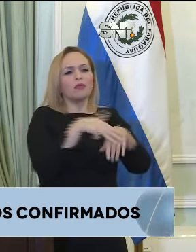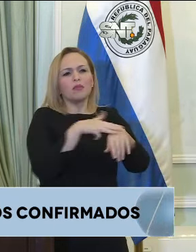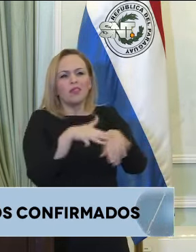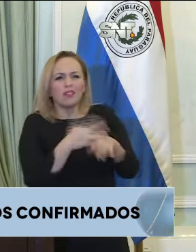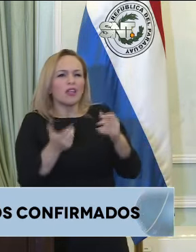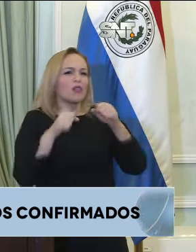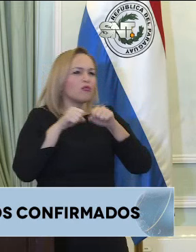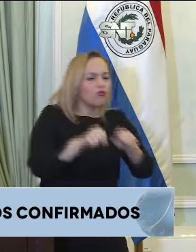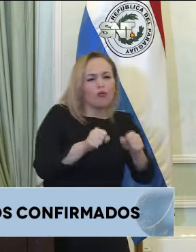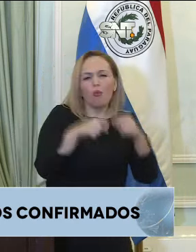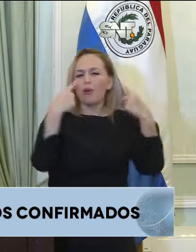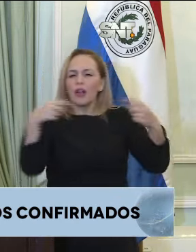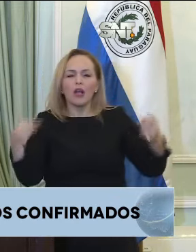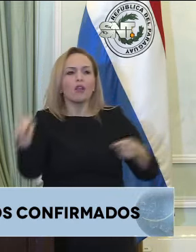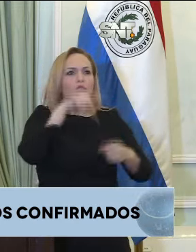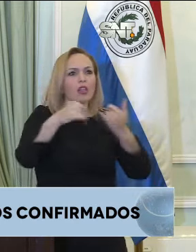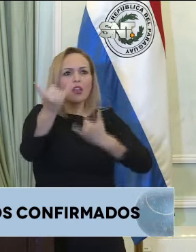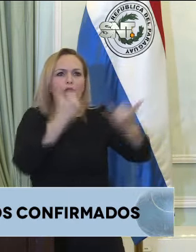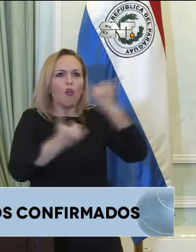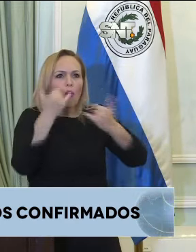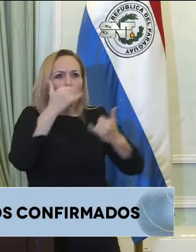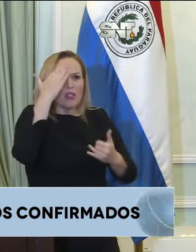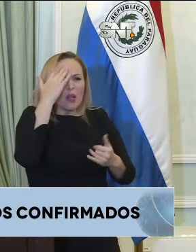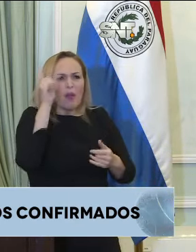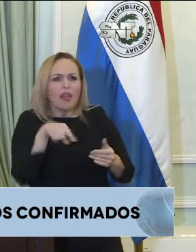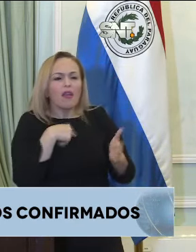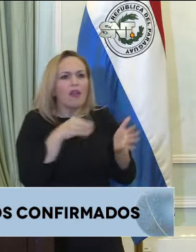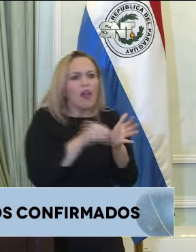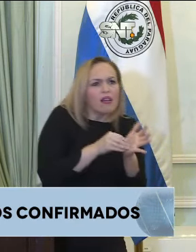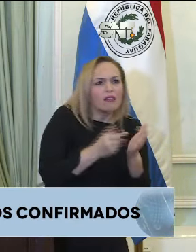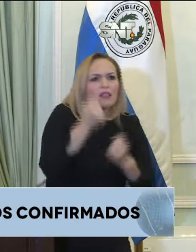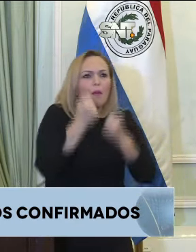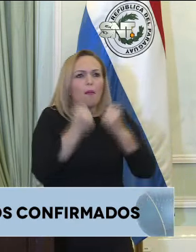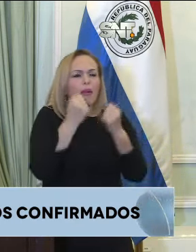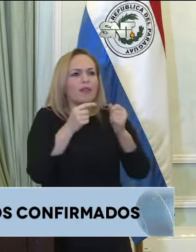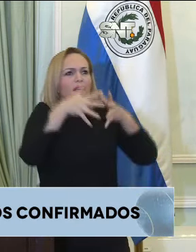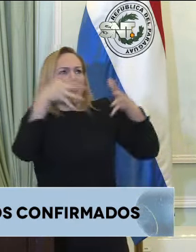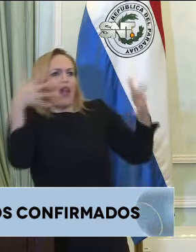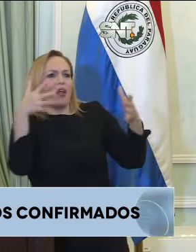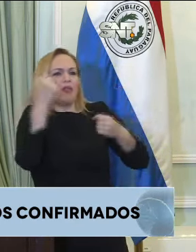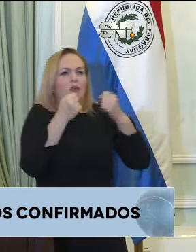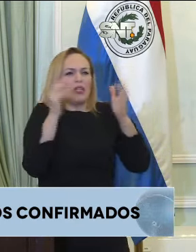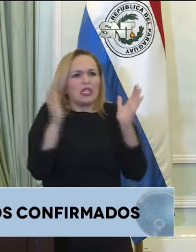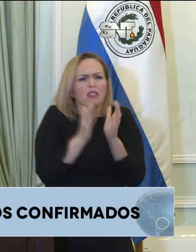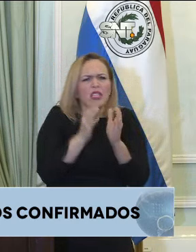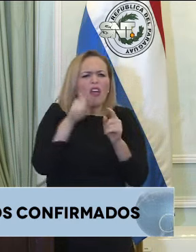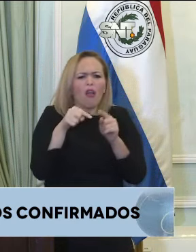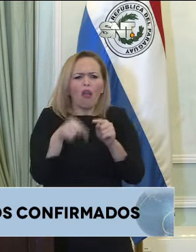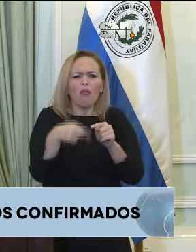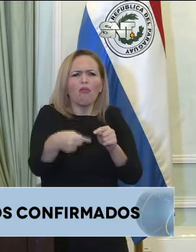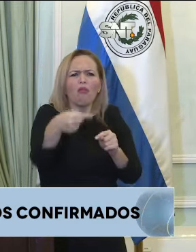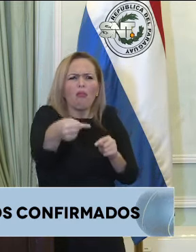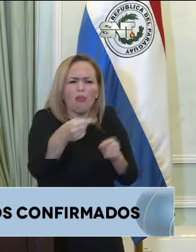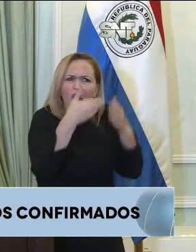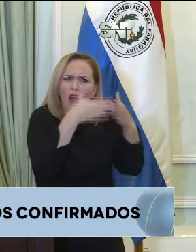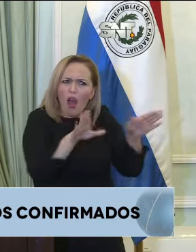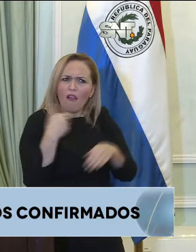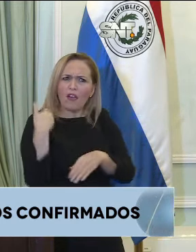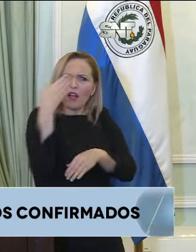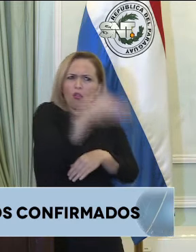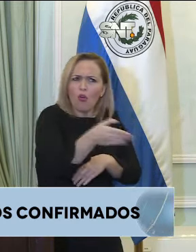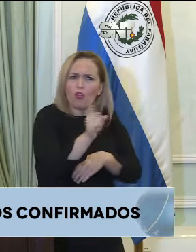para poder acceder a la información que tiene que ver con MIPIMES, con empresas, con el que va a pasar después, con todas las cuestiones que tienen